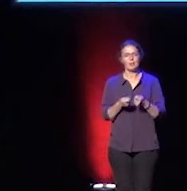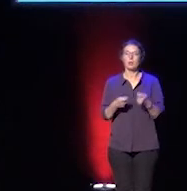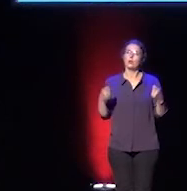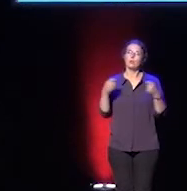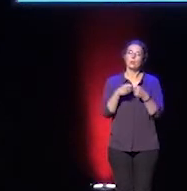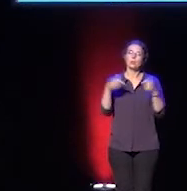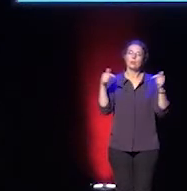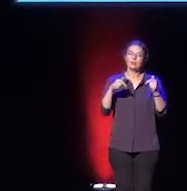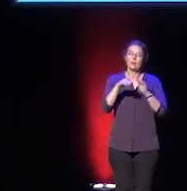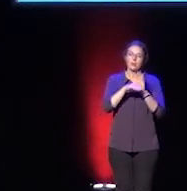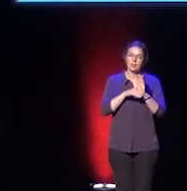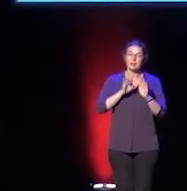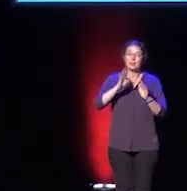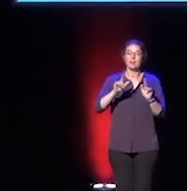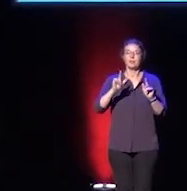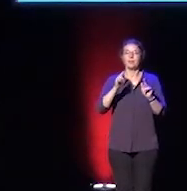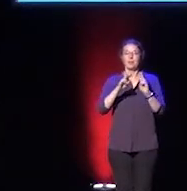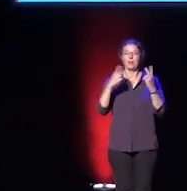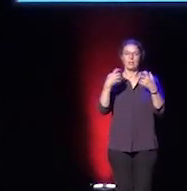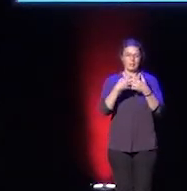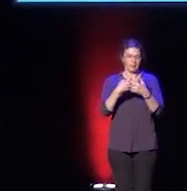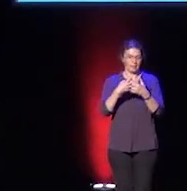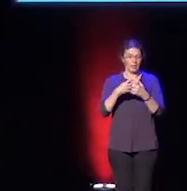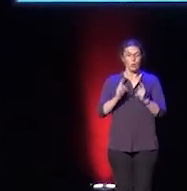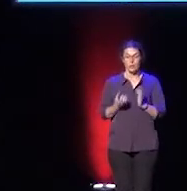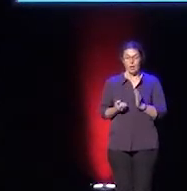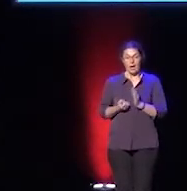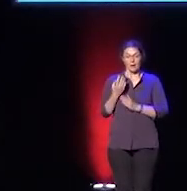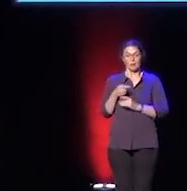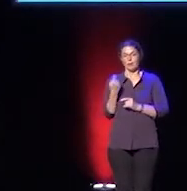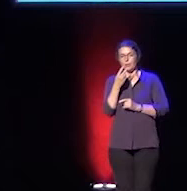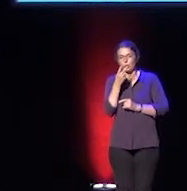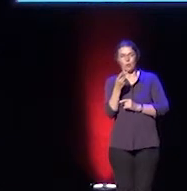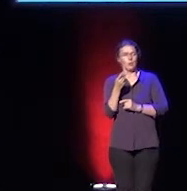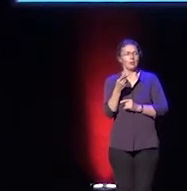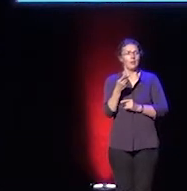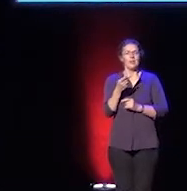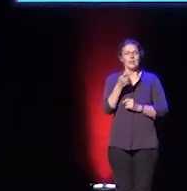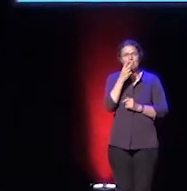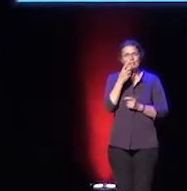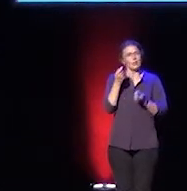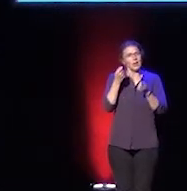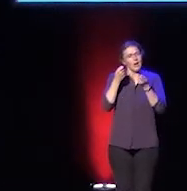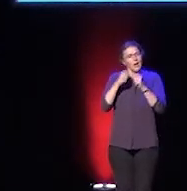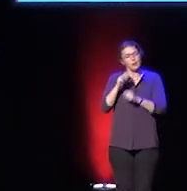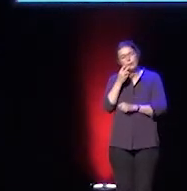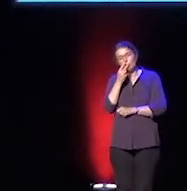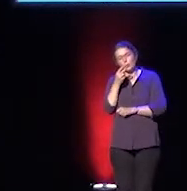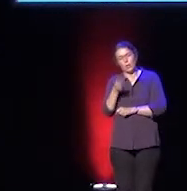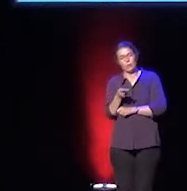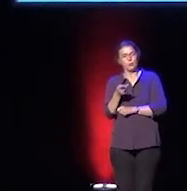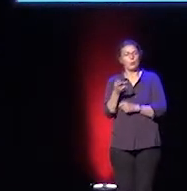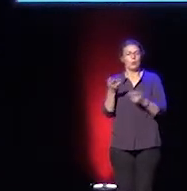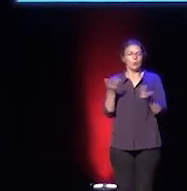Bundesversorgungsgesetz nach dem Zweiten Weltkrieg. Und aktuell beschäftigen wir uns mit der abschließenden Betrachtung und